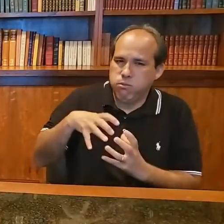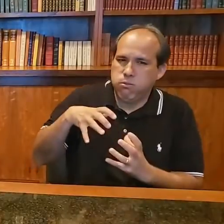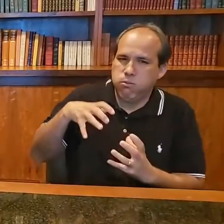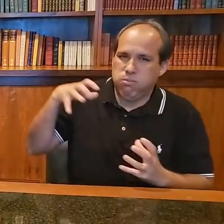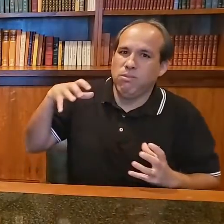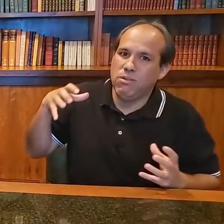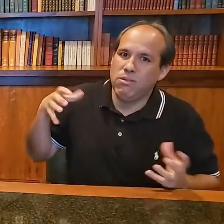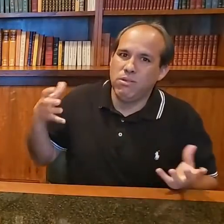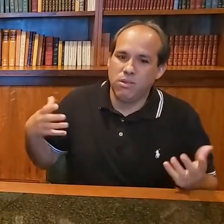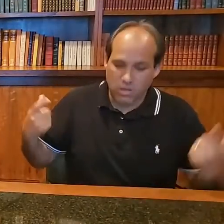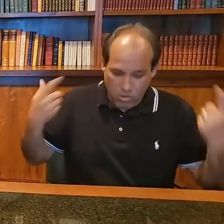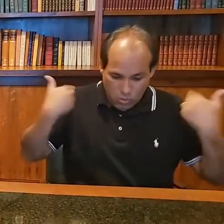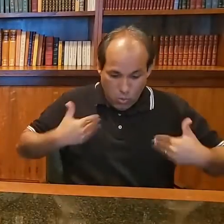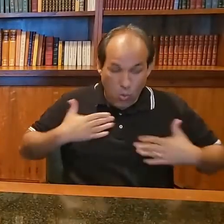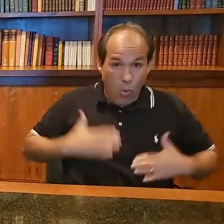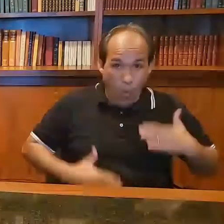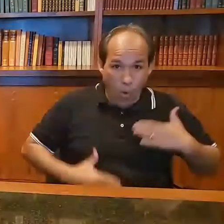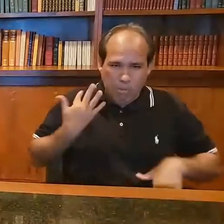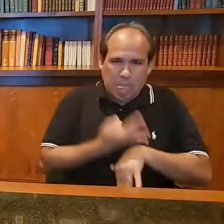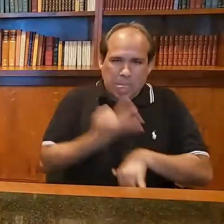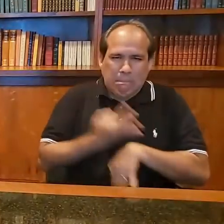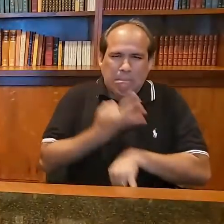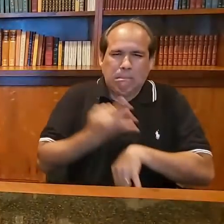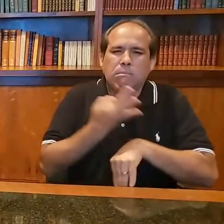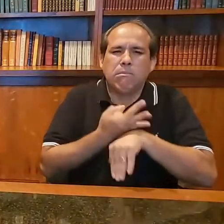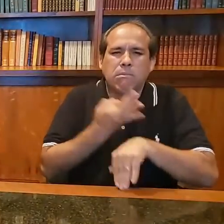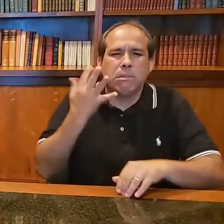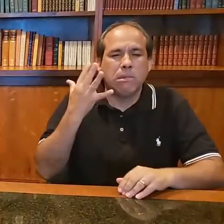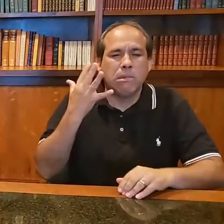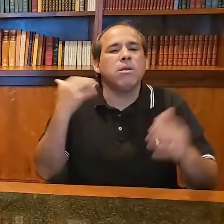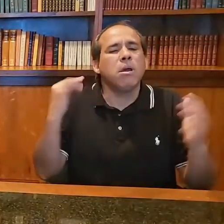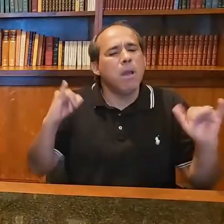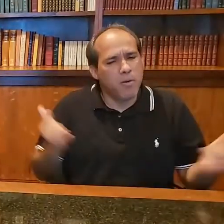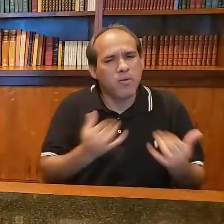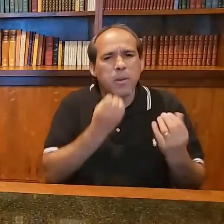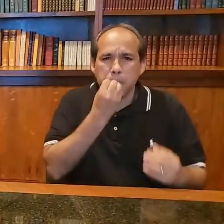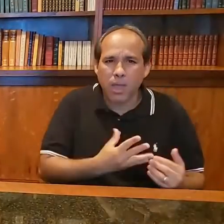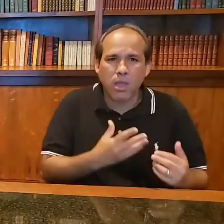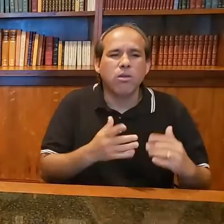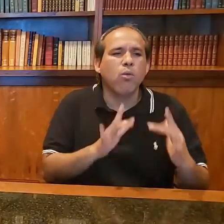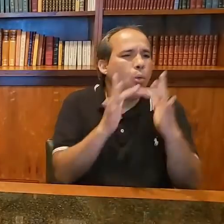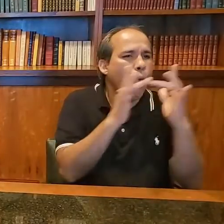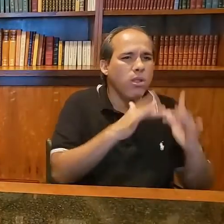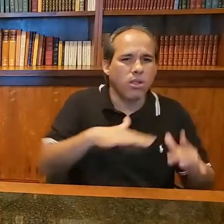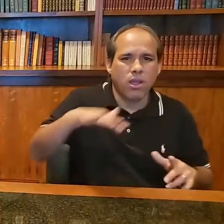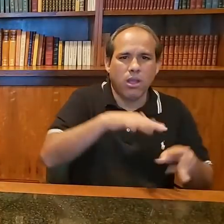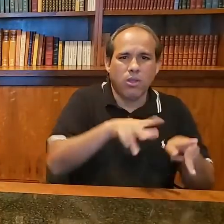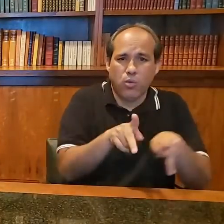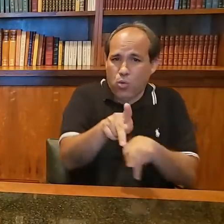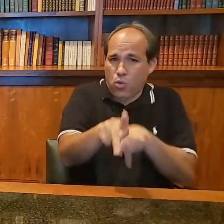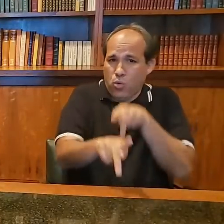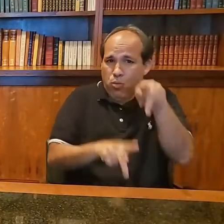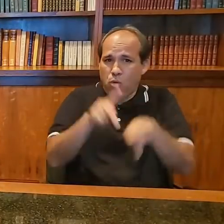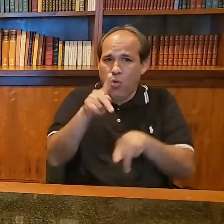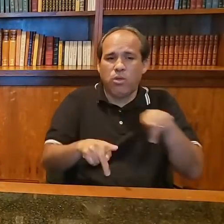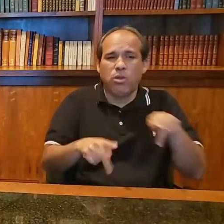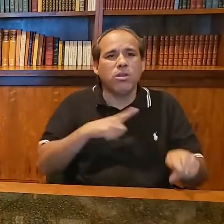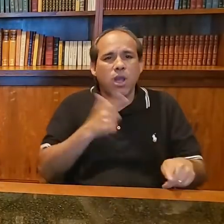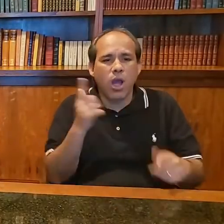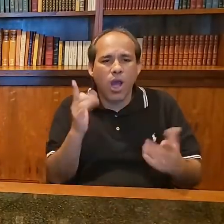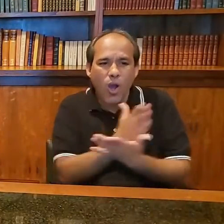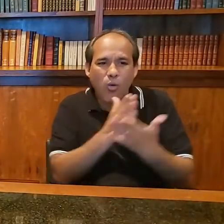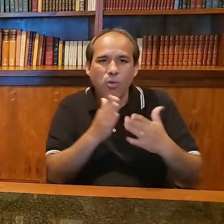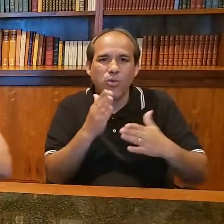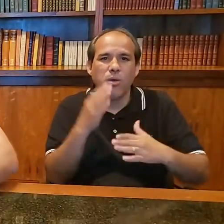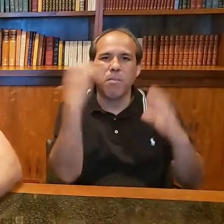né? A carcaça vai sentindo. Mas foi bastante proveitosa. Fiz contato com a população. Tem alguns vídeos correndo na